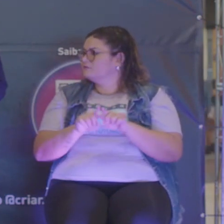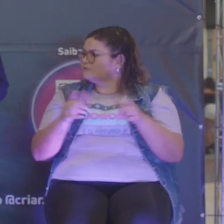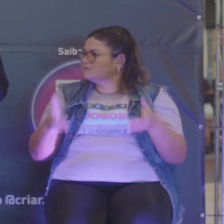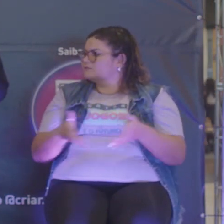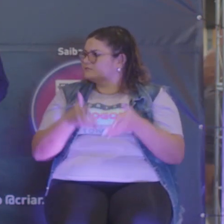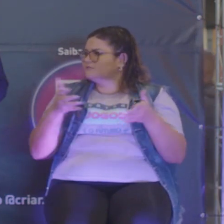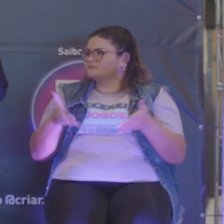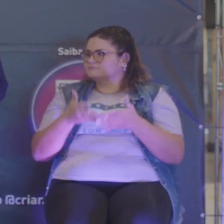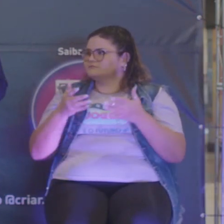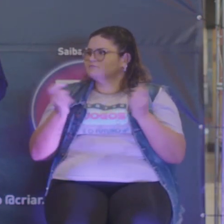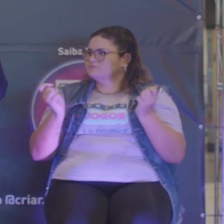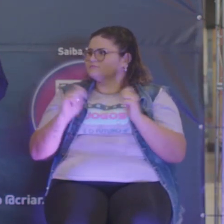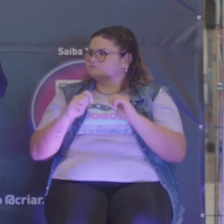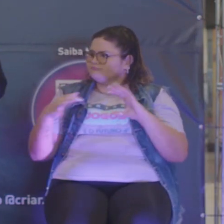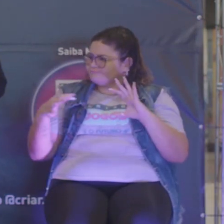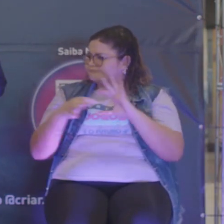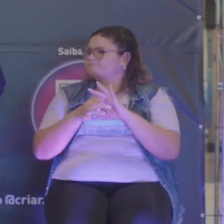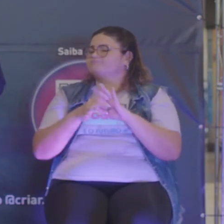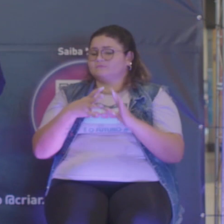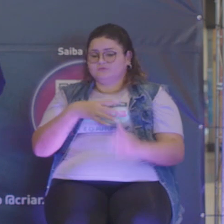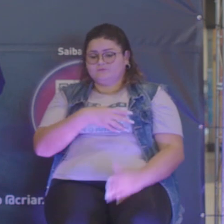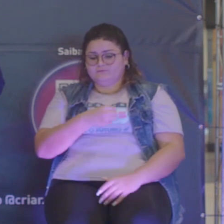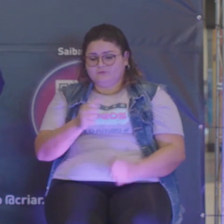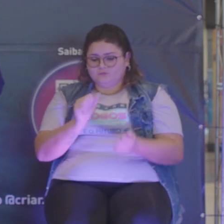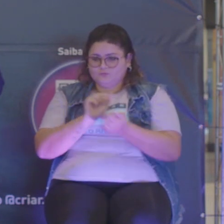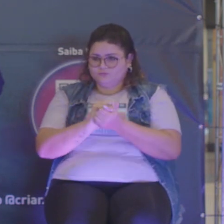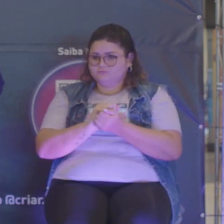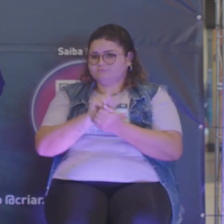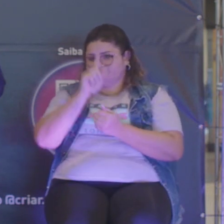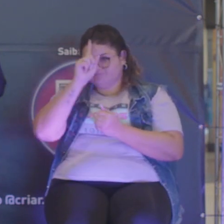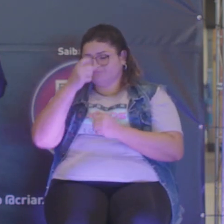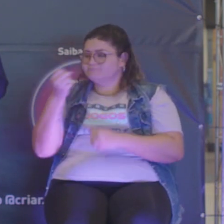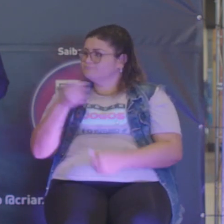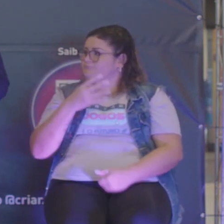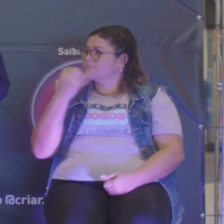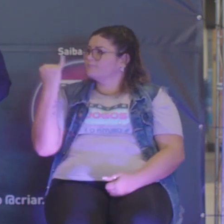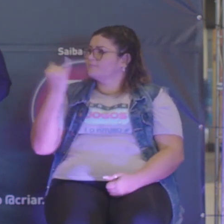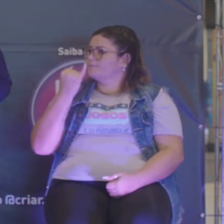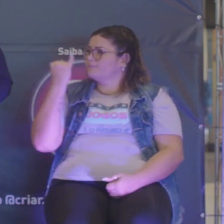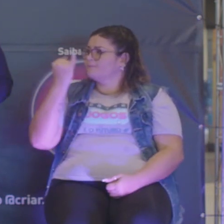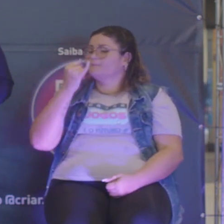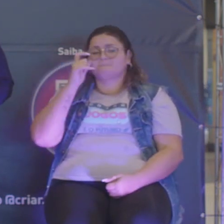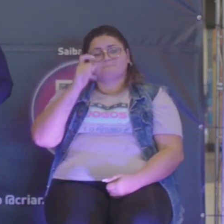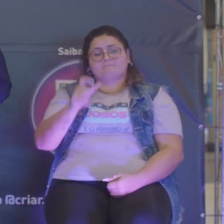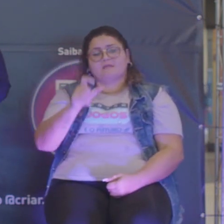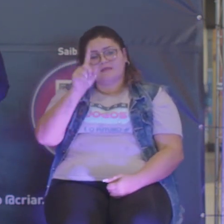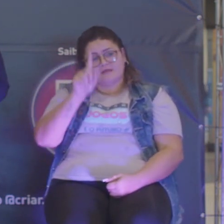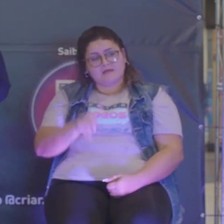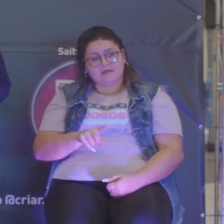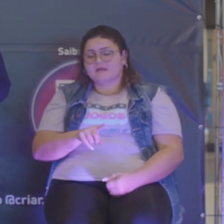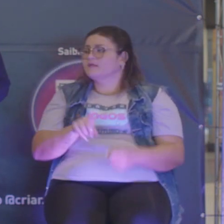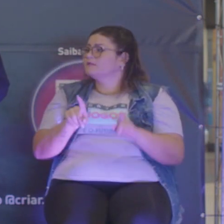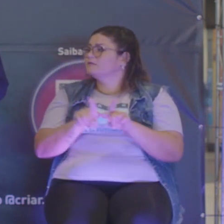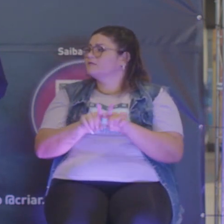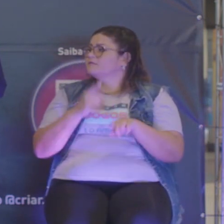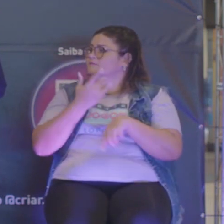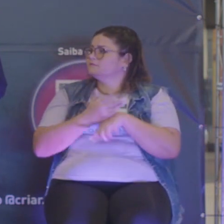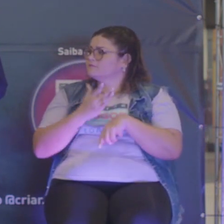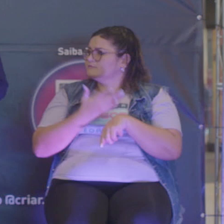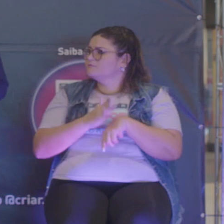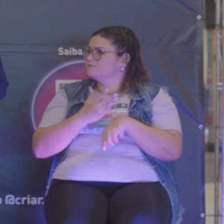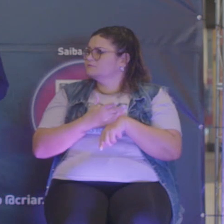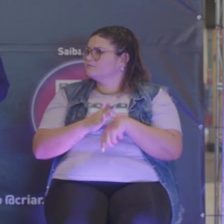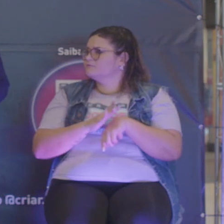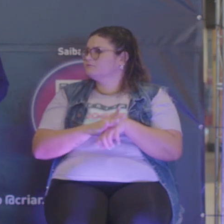vai ter essa aproximação, o seu filho vai estar ali fazendo uma atividade lúdica, uma atividade interessante para ele, e ao mesmo tempo vai estar exercitando as